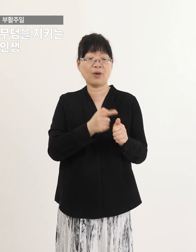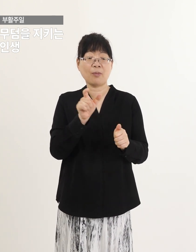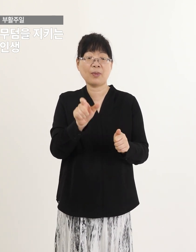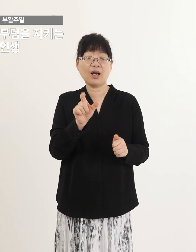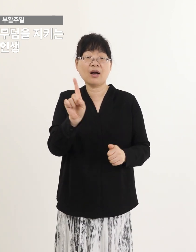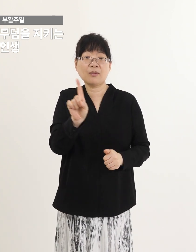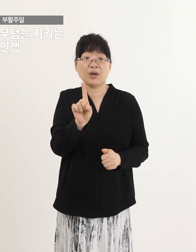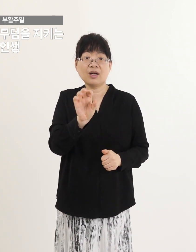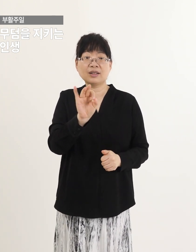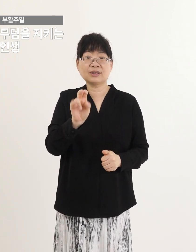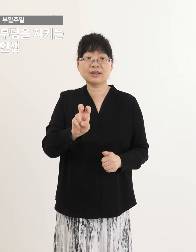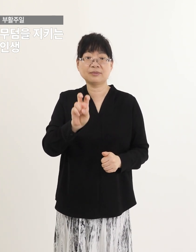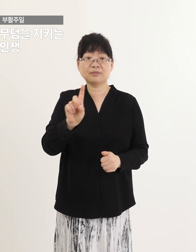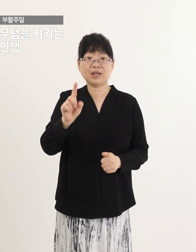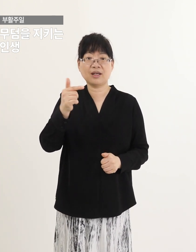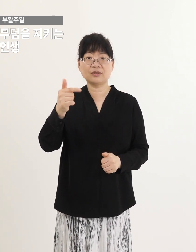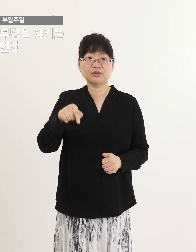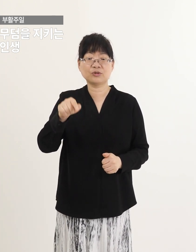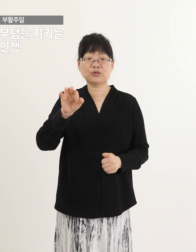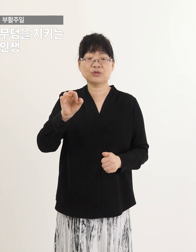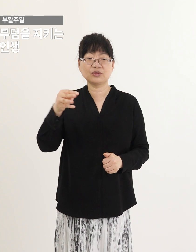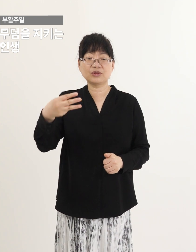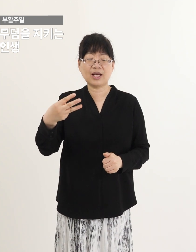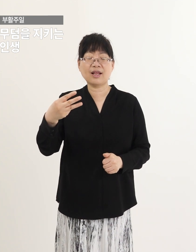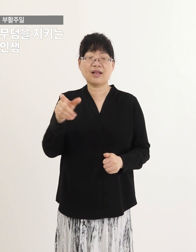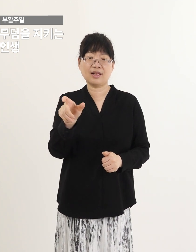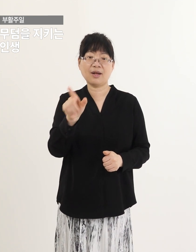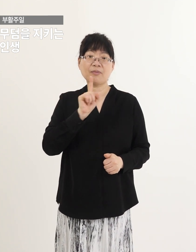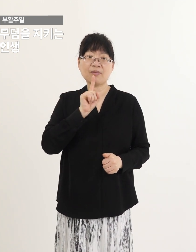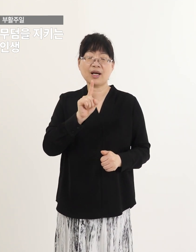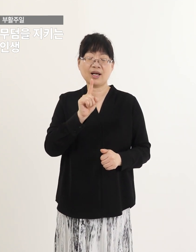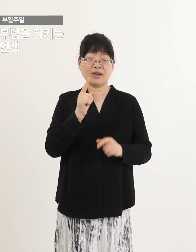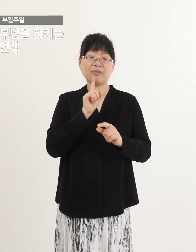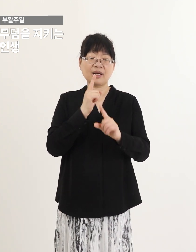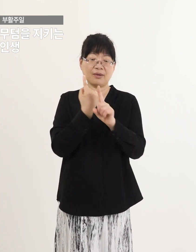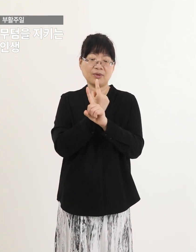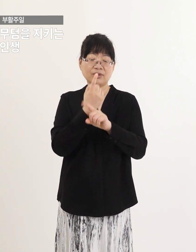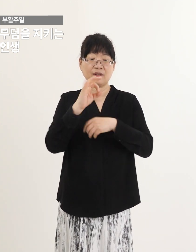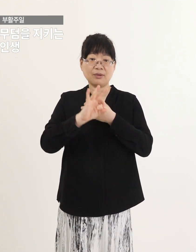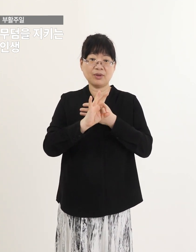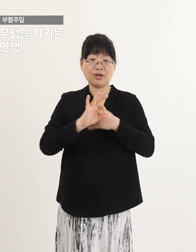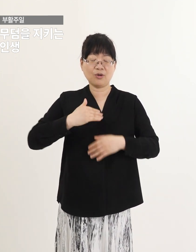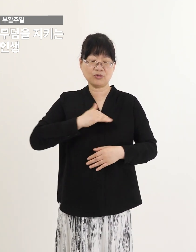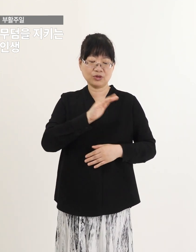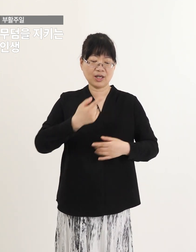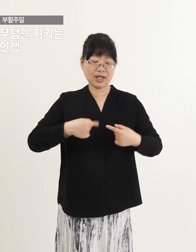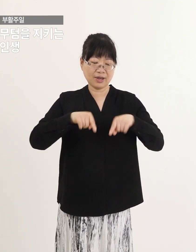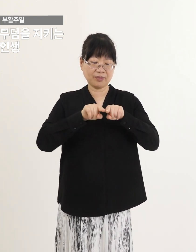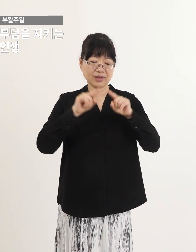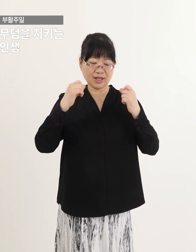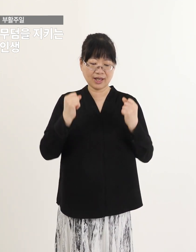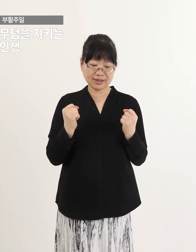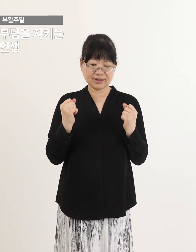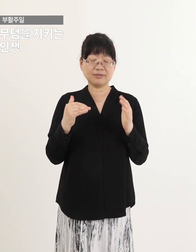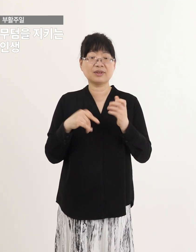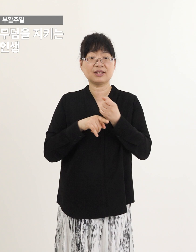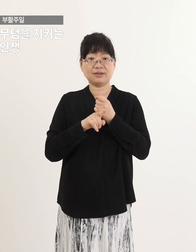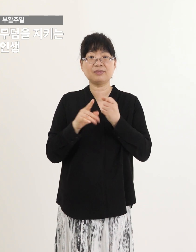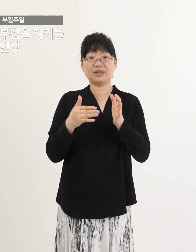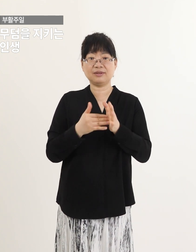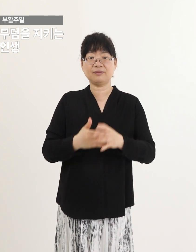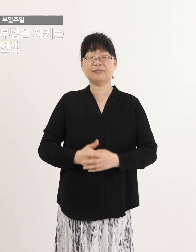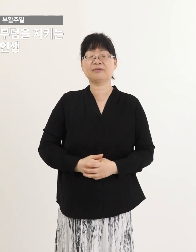붙여주십니까? 임마누엘이라 하라. 임마누엘을 번역한 즉 우리와 함께 하심이라.